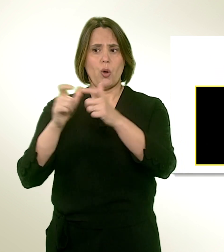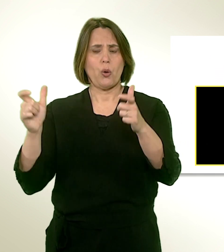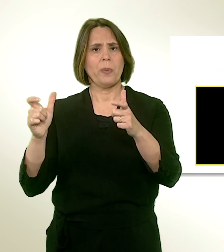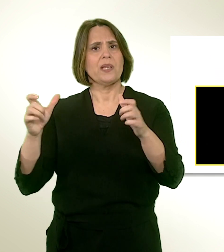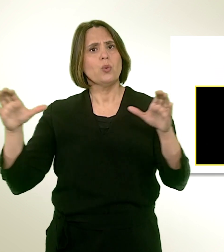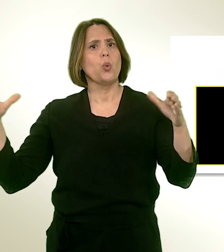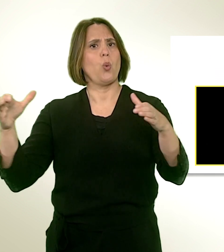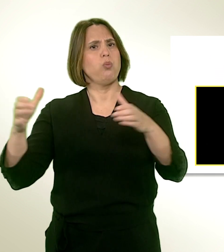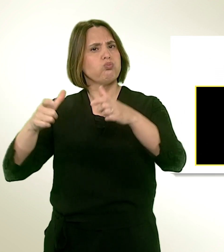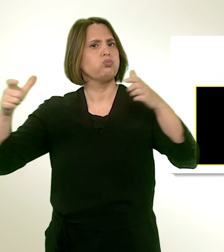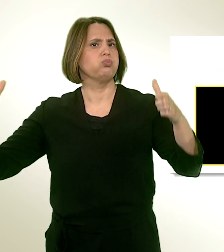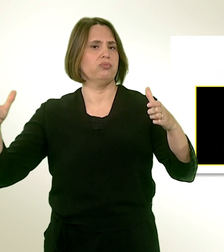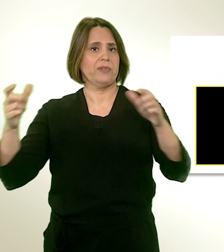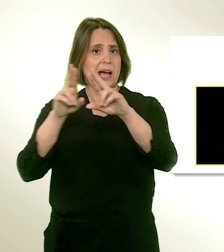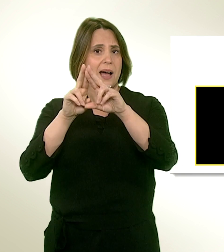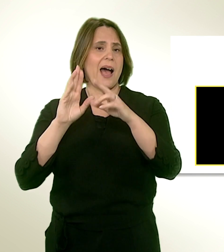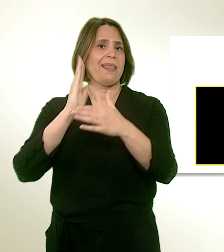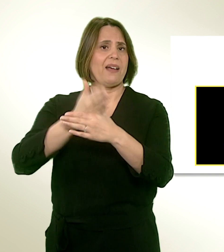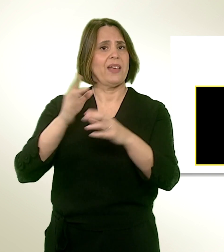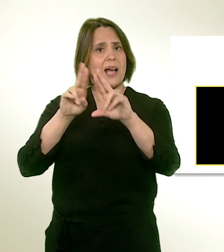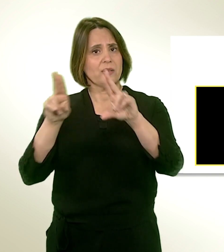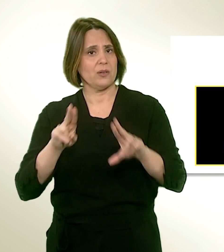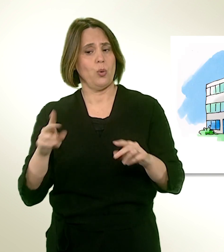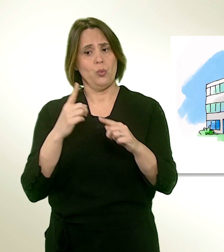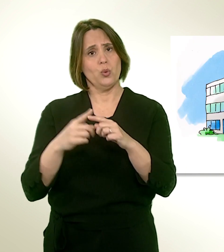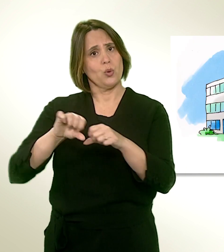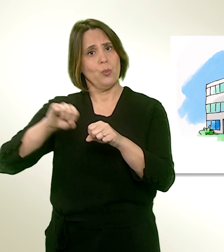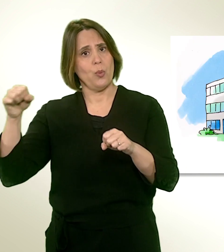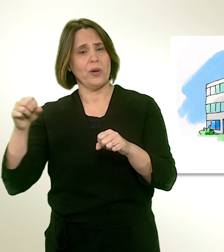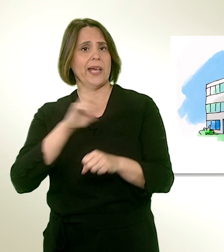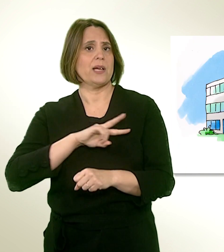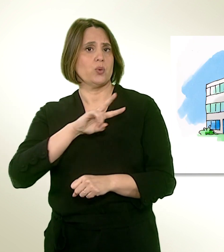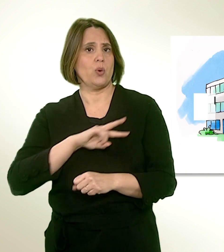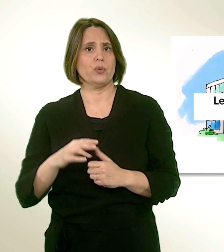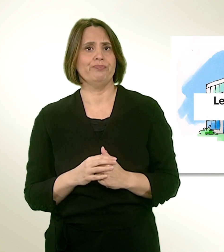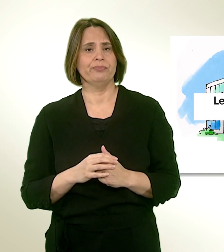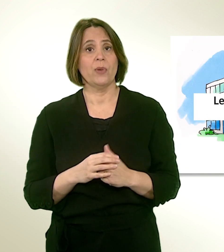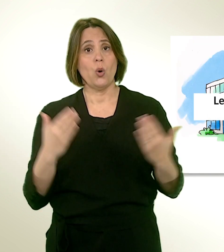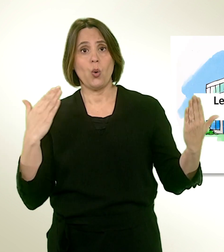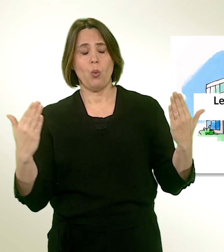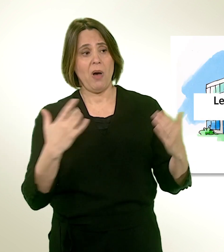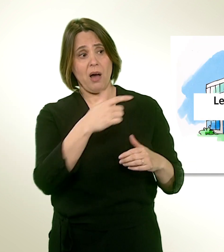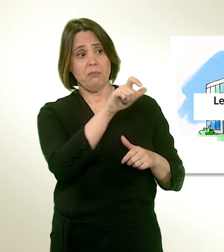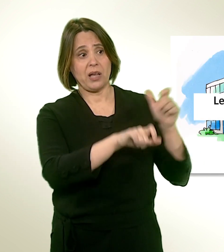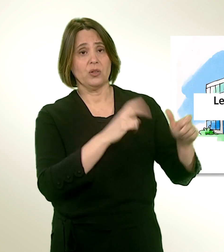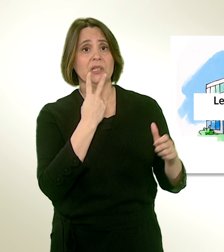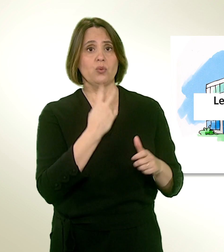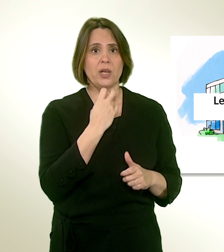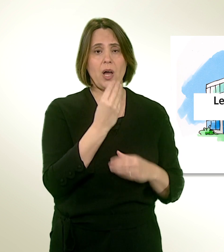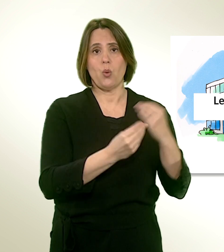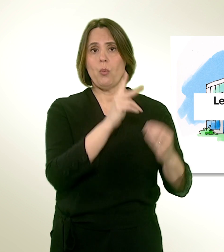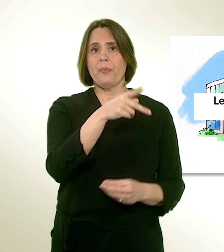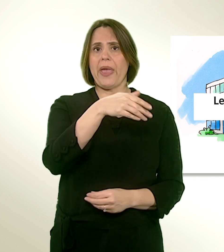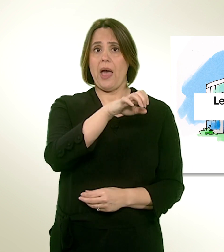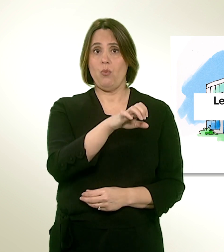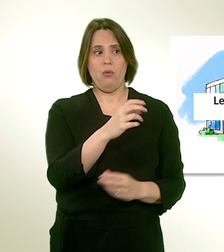d'entreprises actifs au niveau international, aux banques et aux assurances. Il est d'avis que les citoyennes et les citoyens, ainsi que les PME qui sont